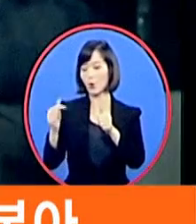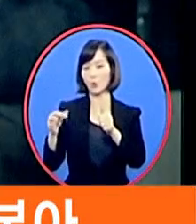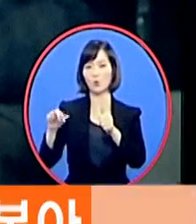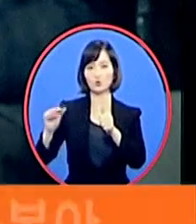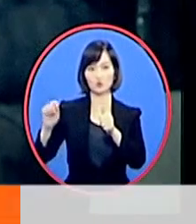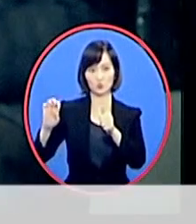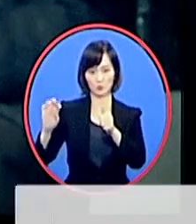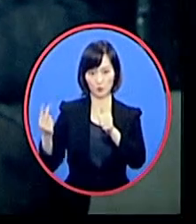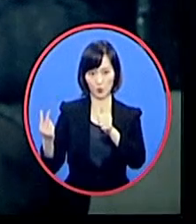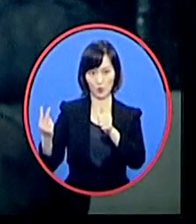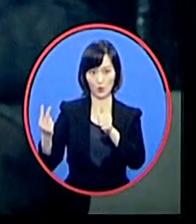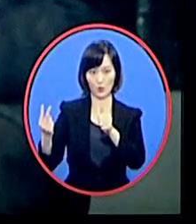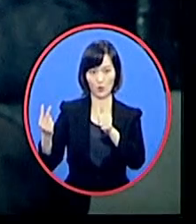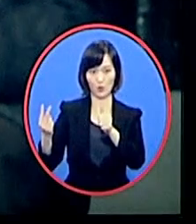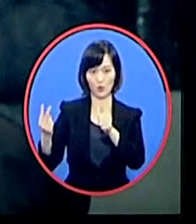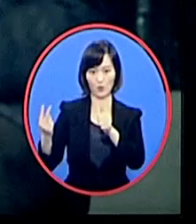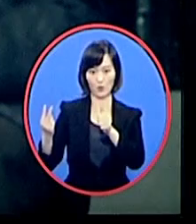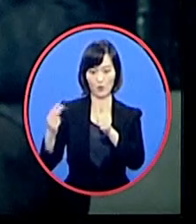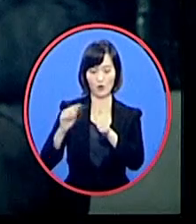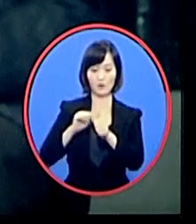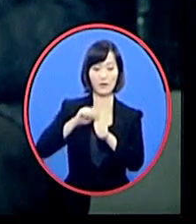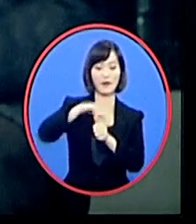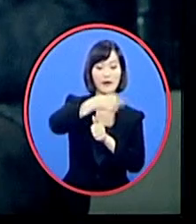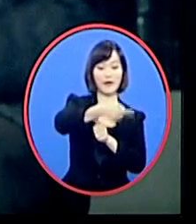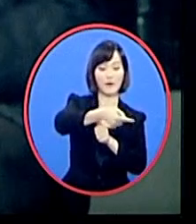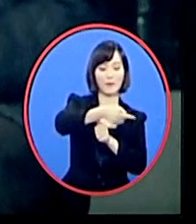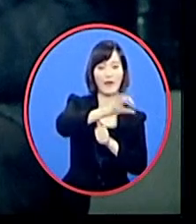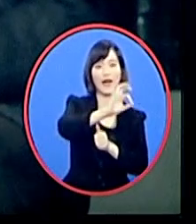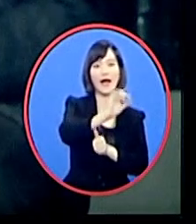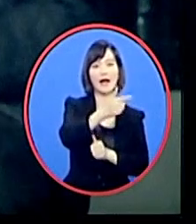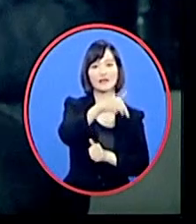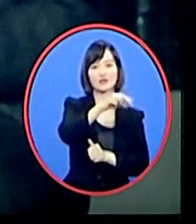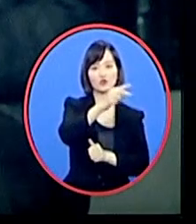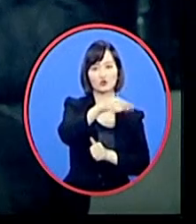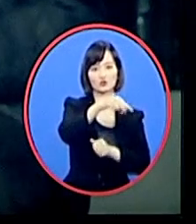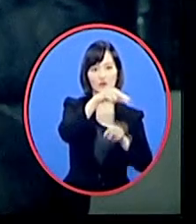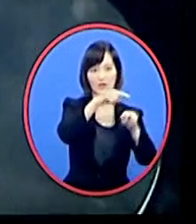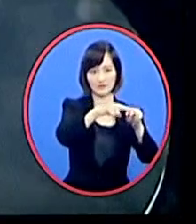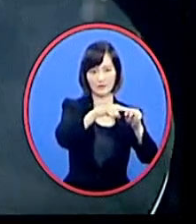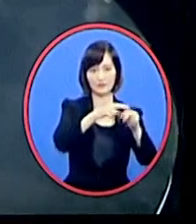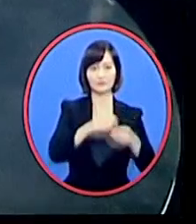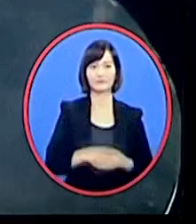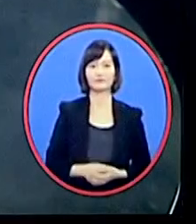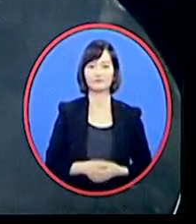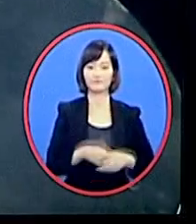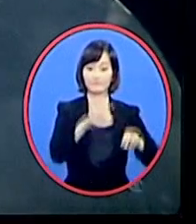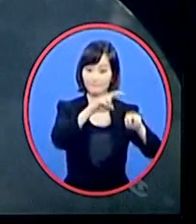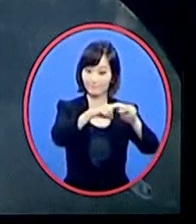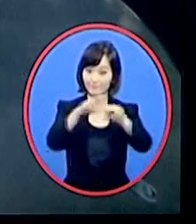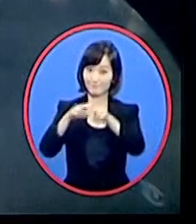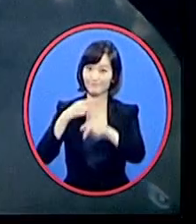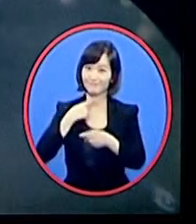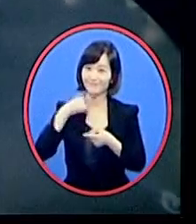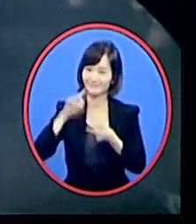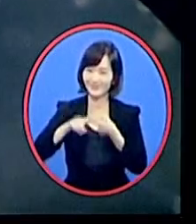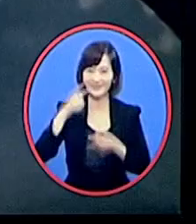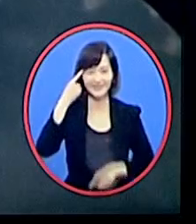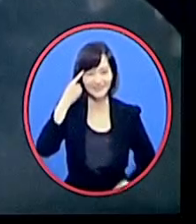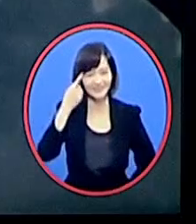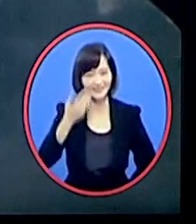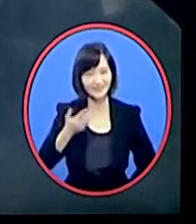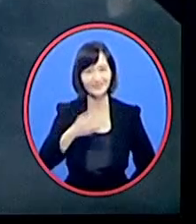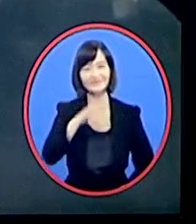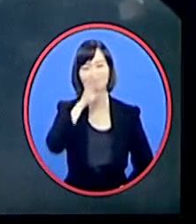히든 잡 의 주인공들도 무척 바쁘다고 합니다 대선토론 애와 뉴스 화면 한 켠을 유심히 살펴보면 2분들이